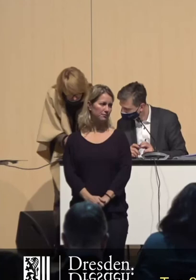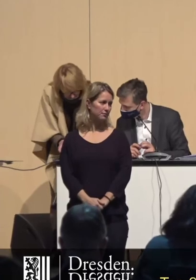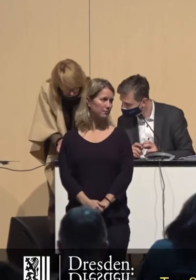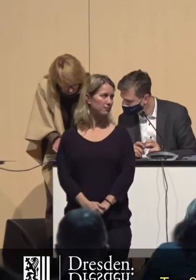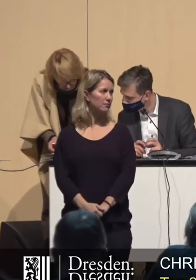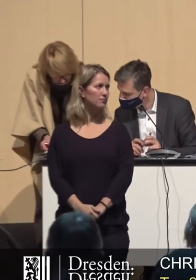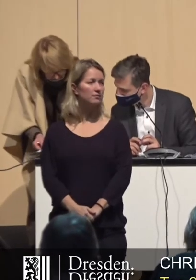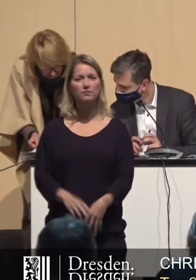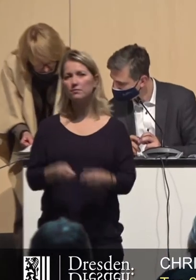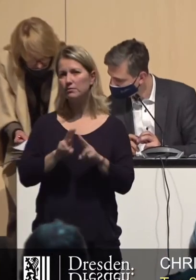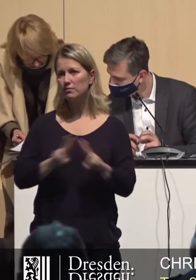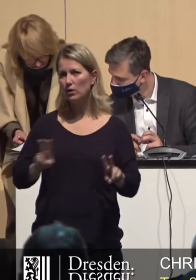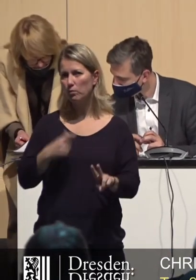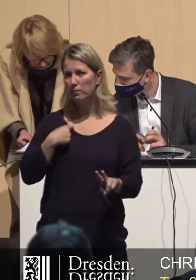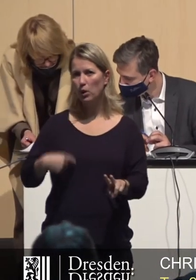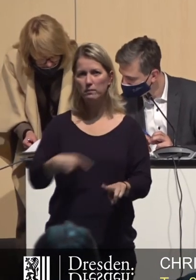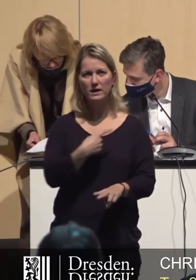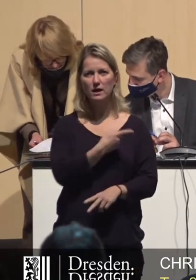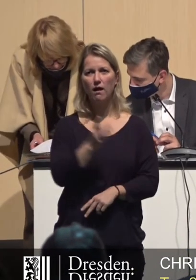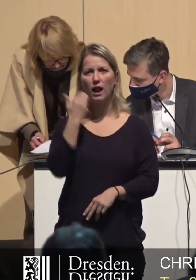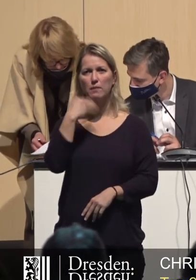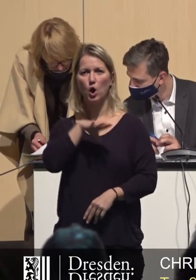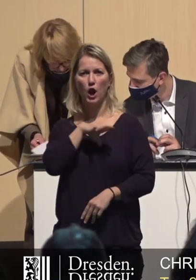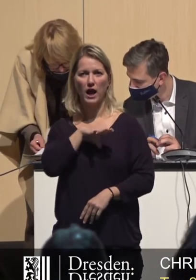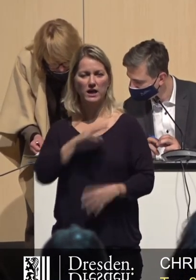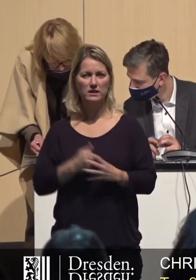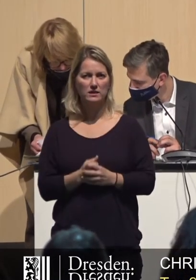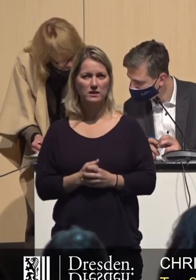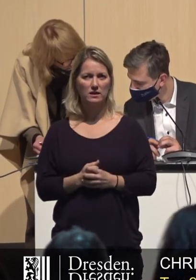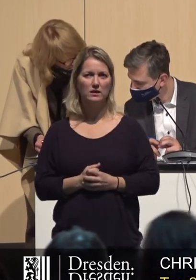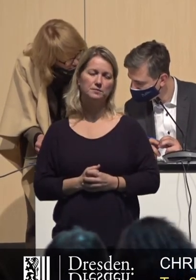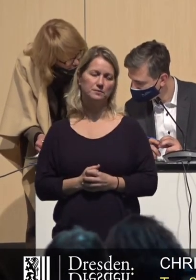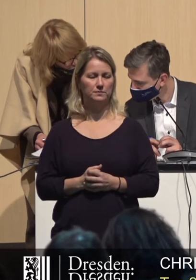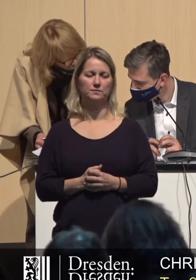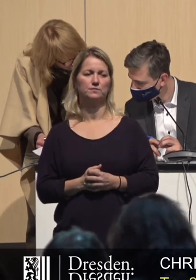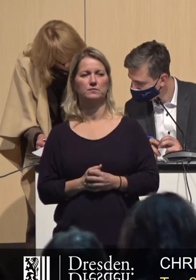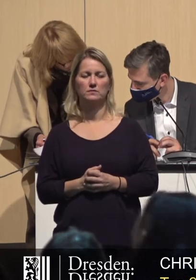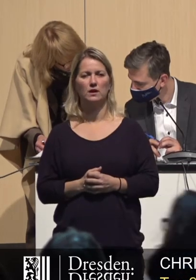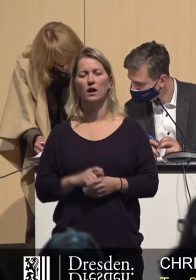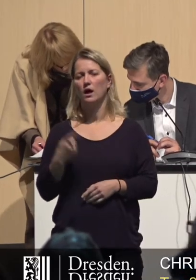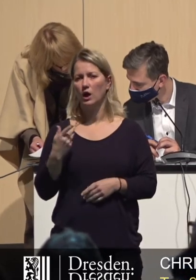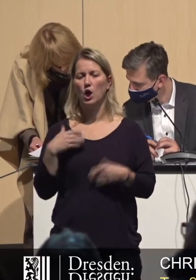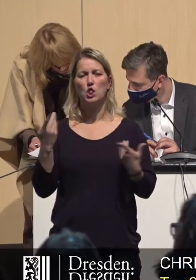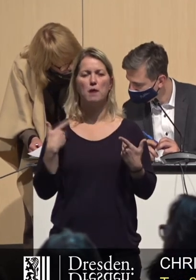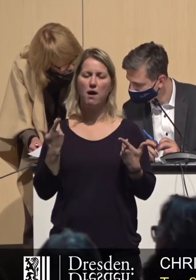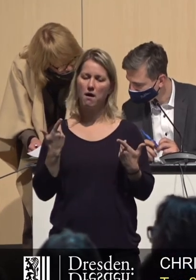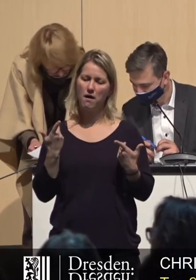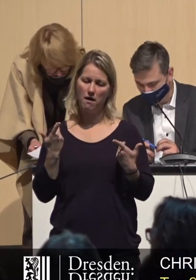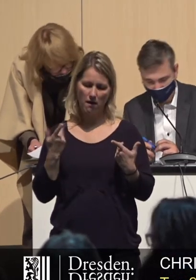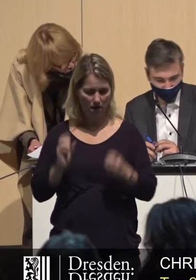Ja, sehr geehrter Herr Oberbürgermeister, liebe Kolleginnen, liebe Kollegen, jetzt muss ich doch hier noch mal in die Bütt gehen, wie man so schön sagt.